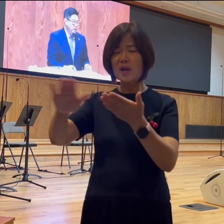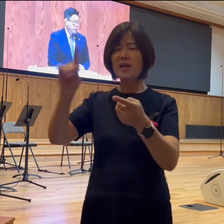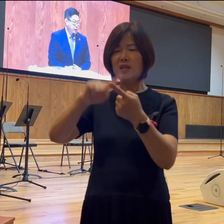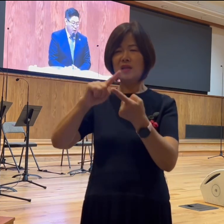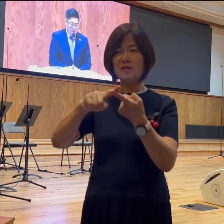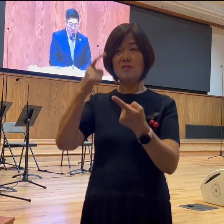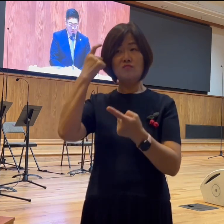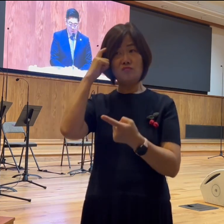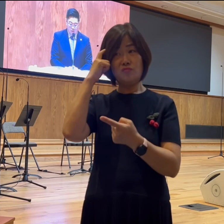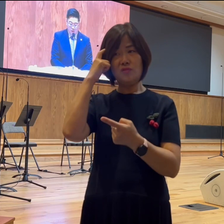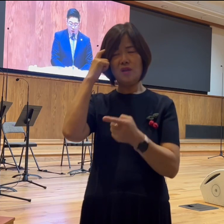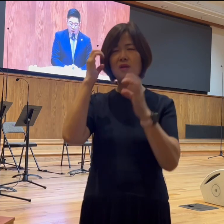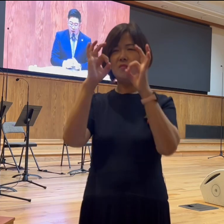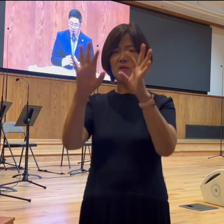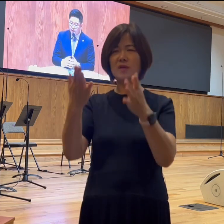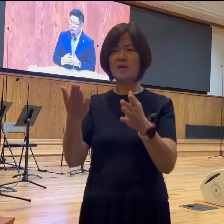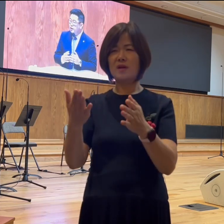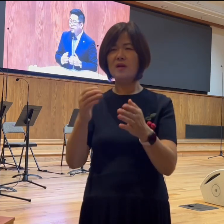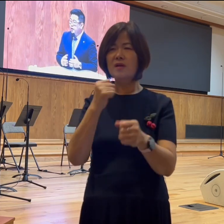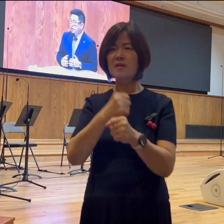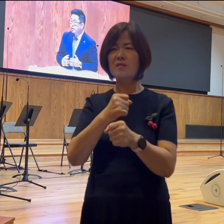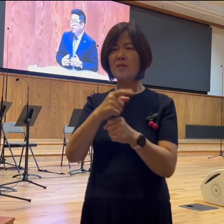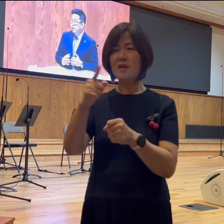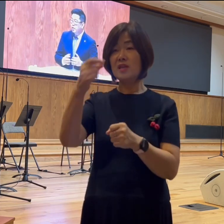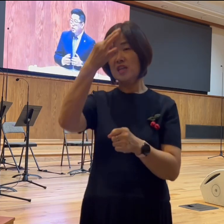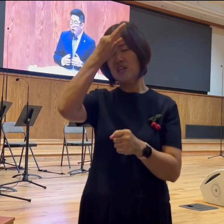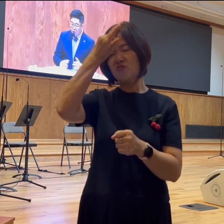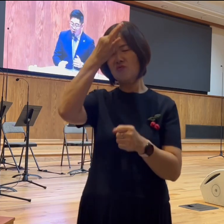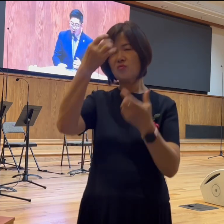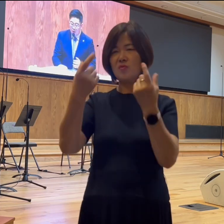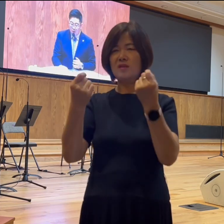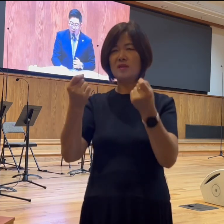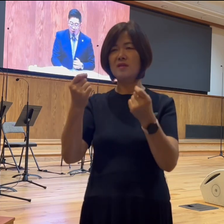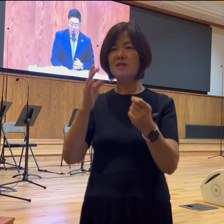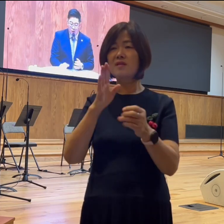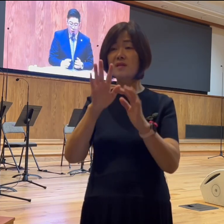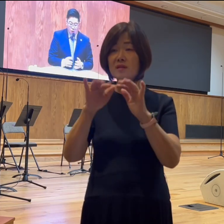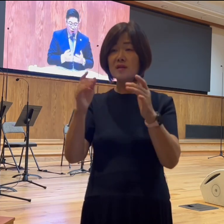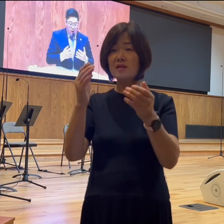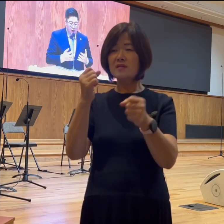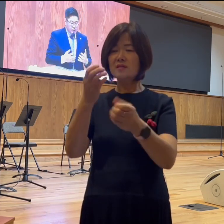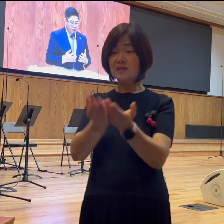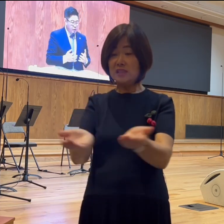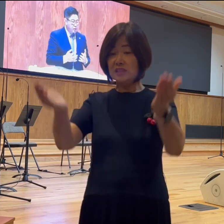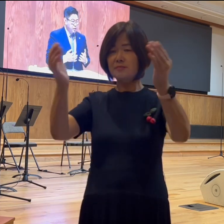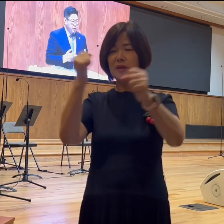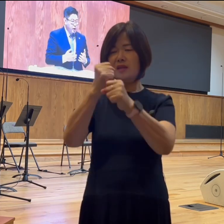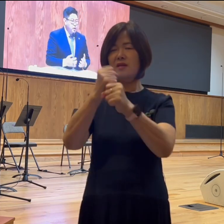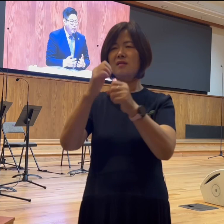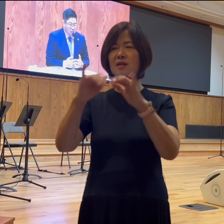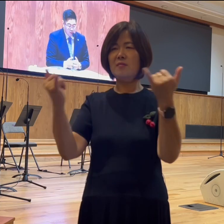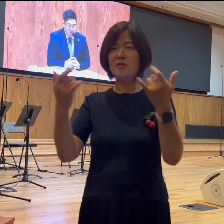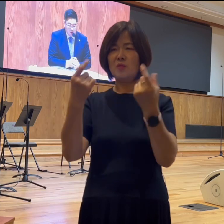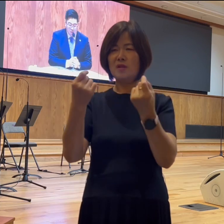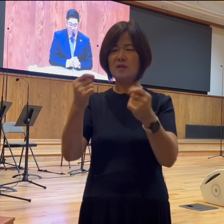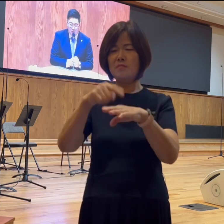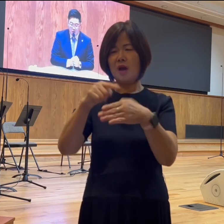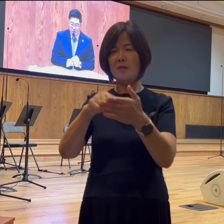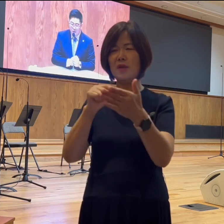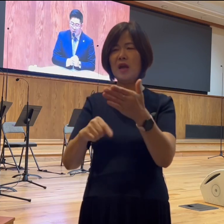묵상하다 보니까 이 킨스키에 담긴 예술가의 마음이 우리를 향하신 하나님 아버지의